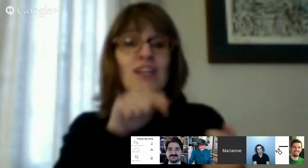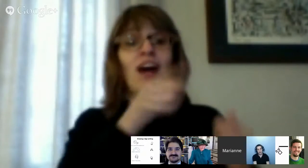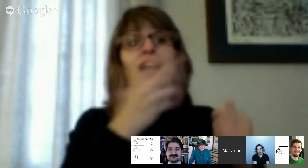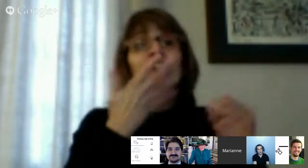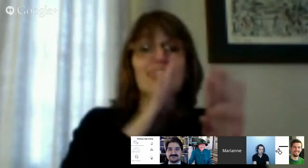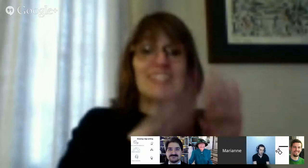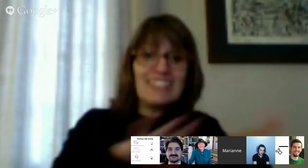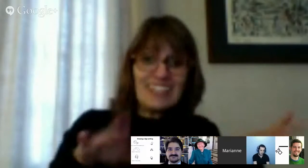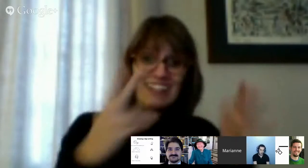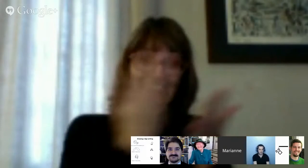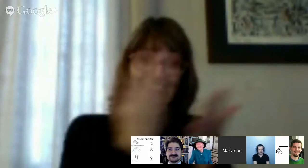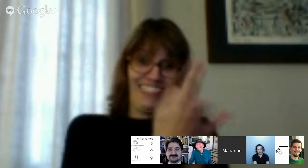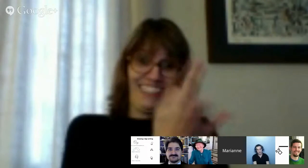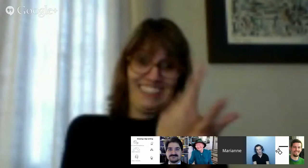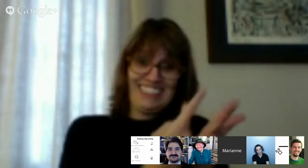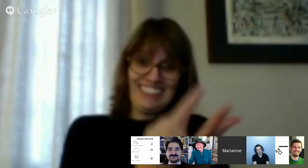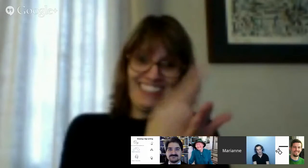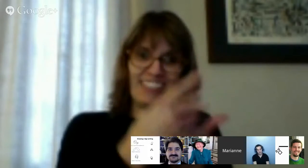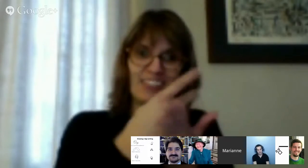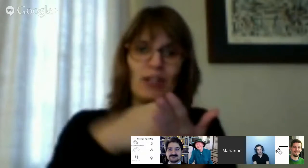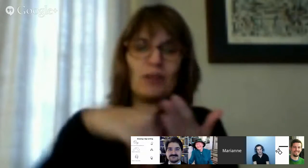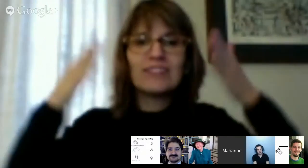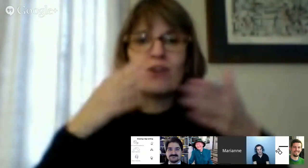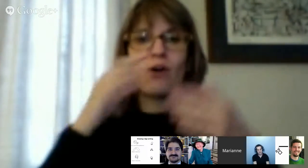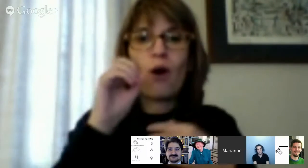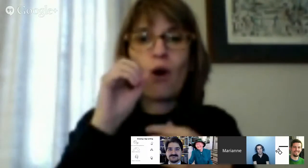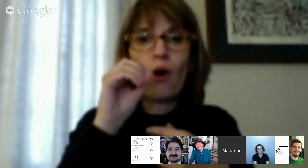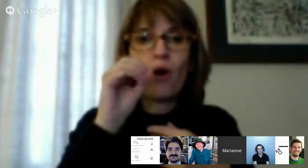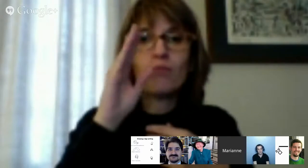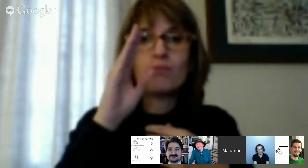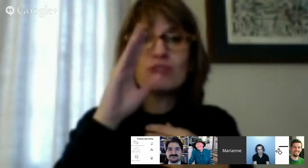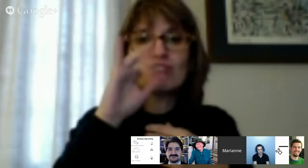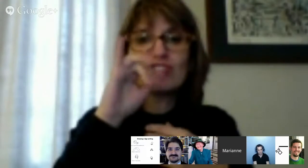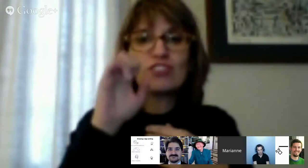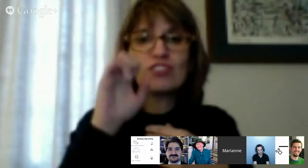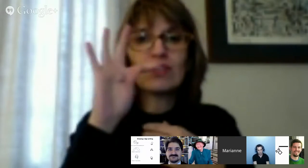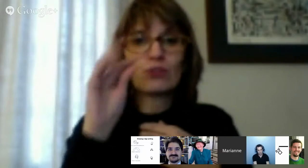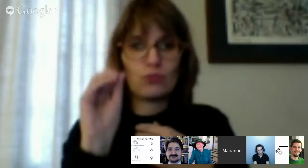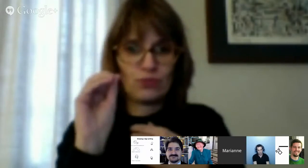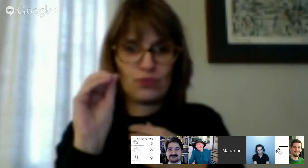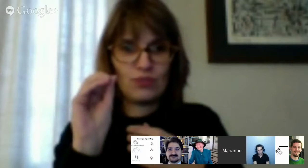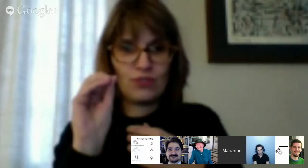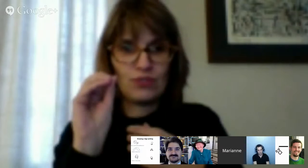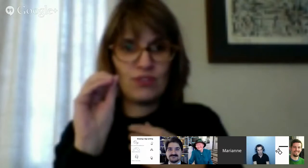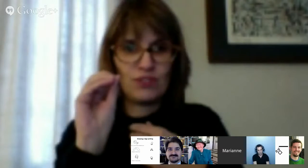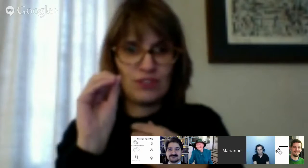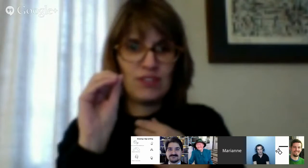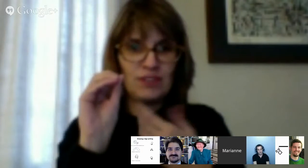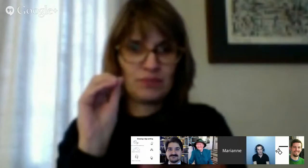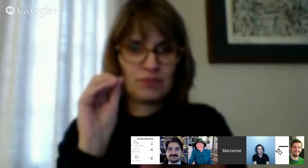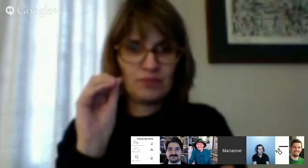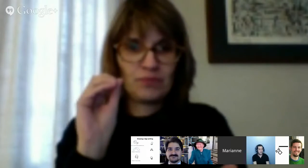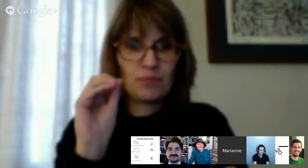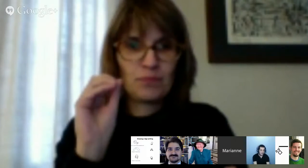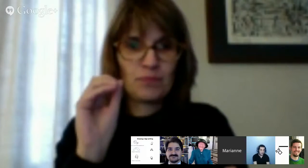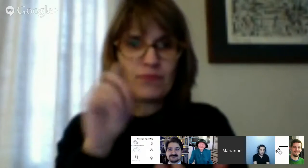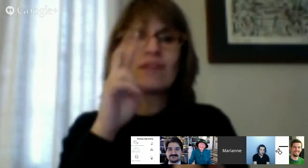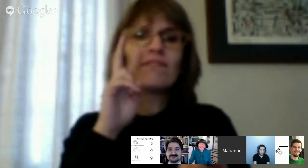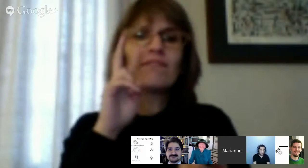história. Então, as crianças faziam esses desenhos e